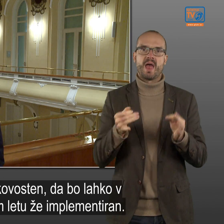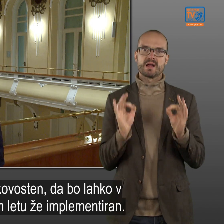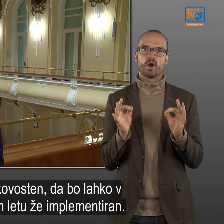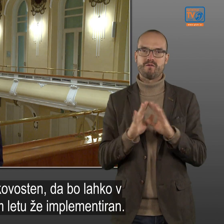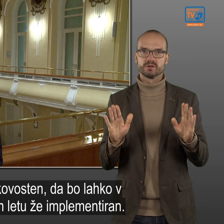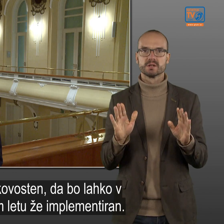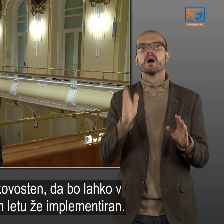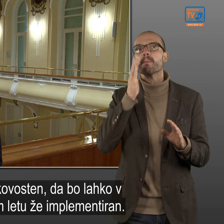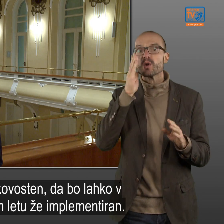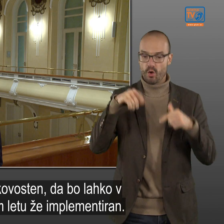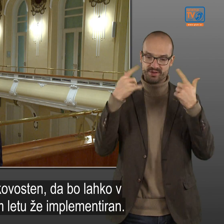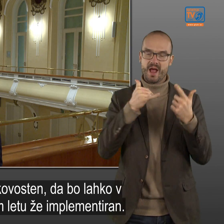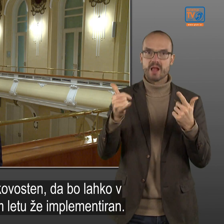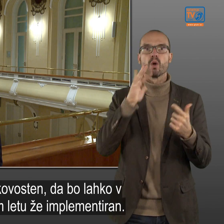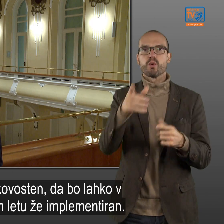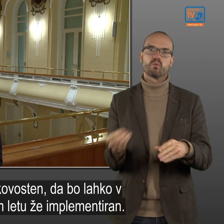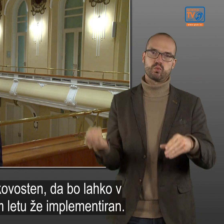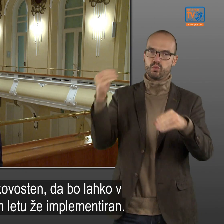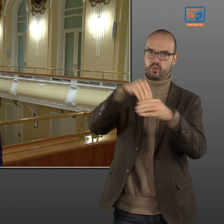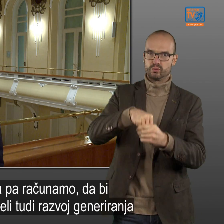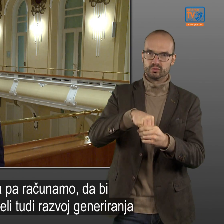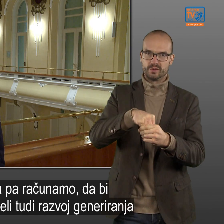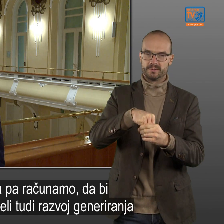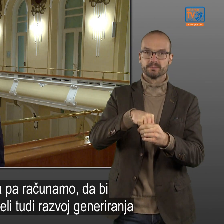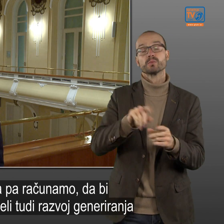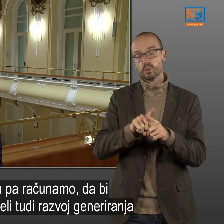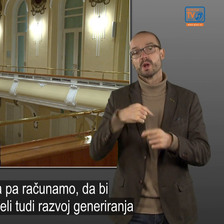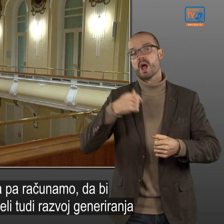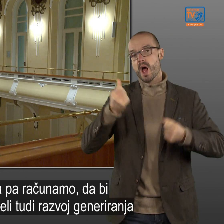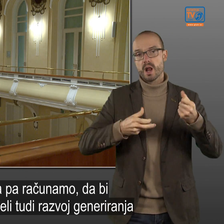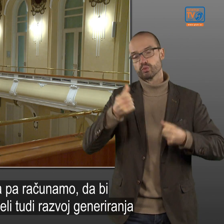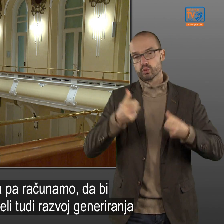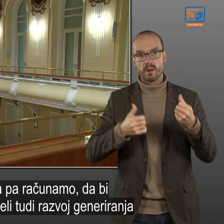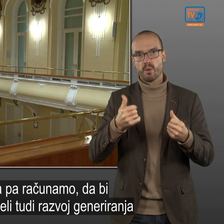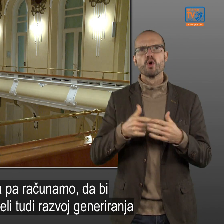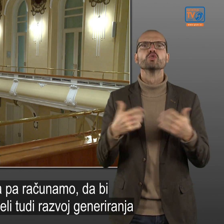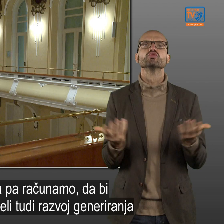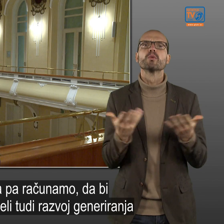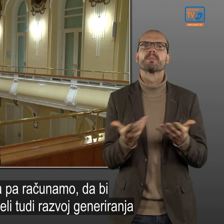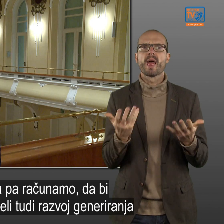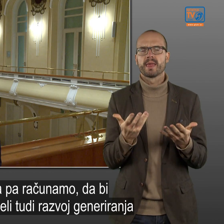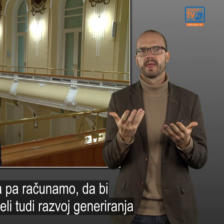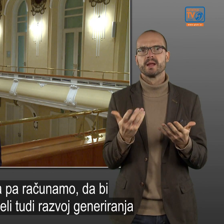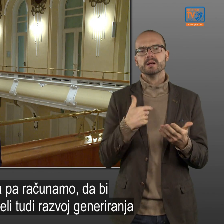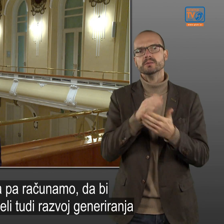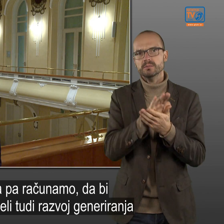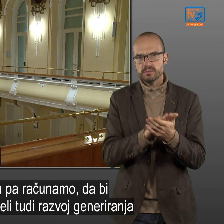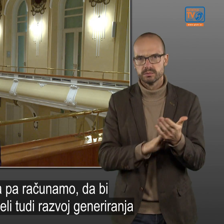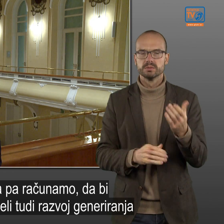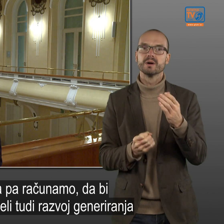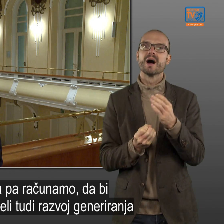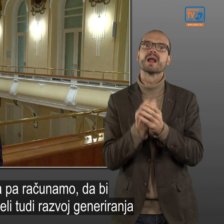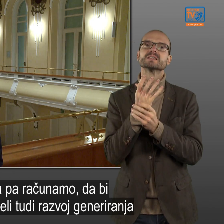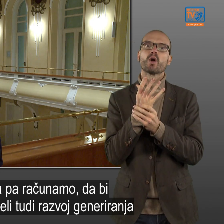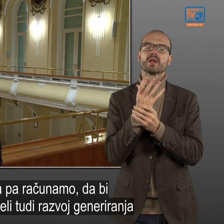ga lahko v prihodnjem letu implementirali. Seveda pa računamo tudi, da bi čim prej štartal